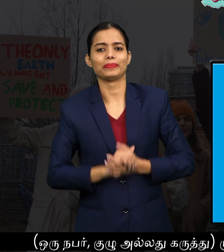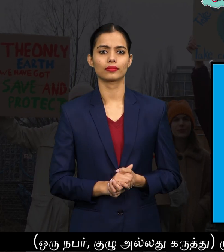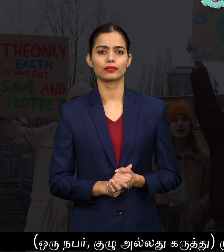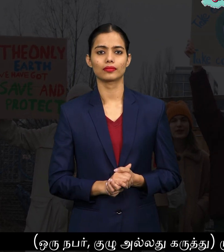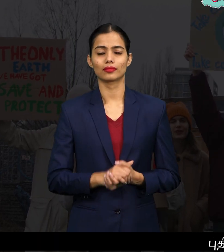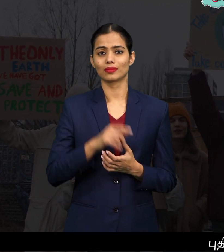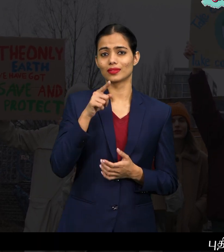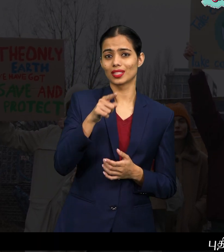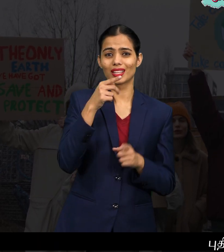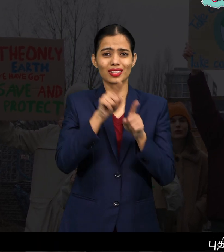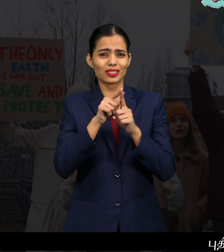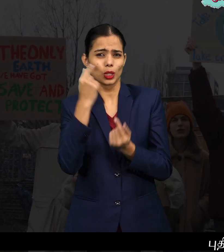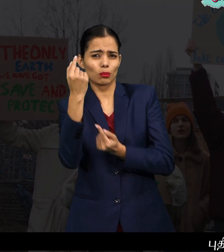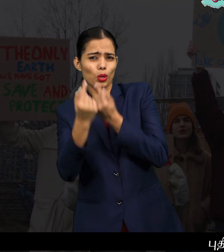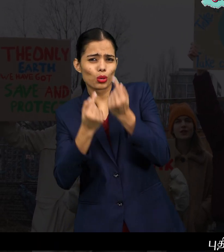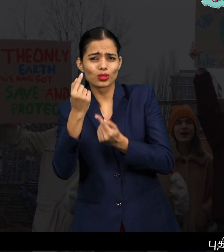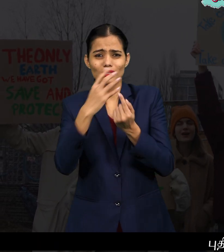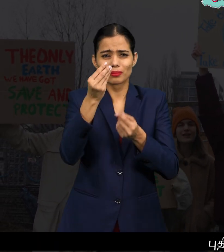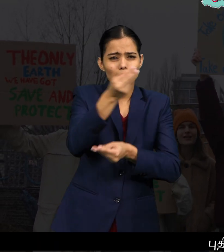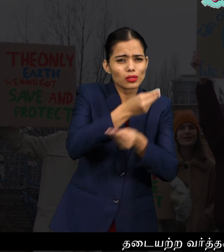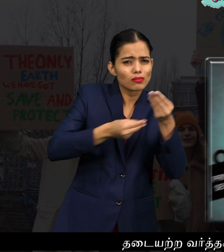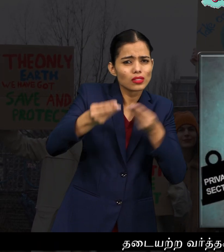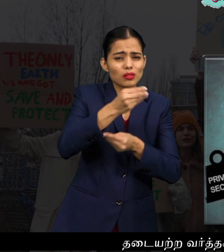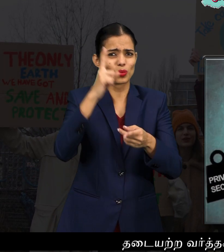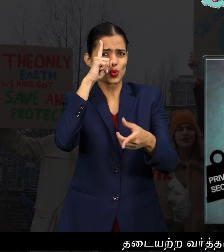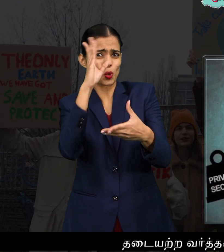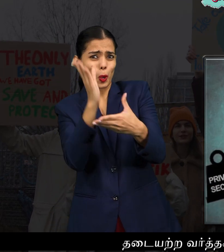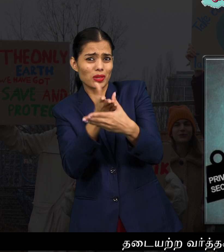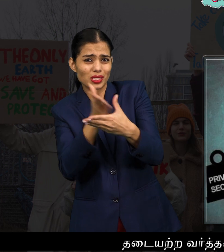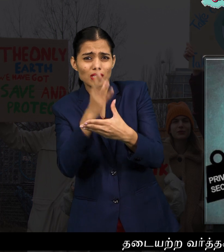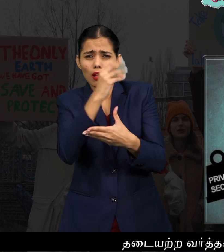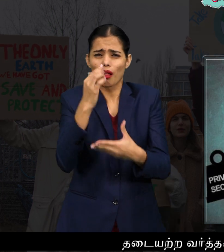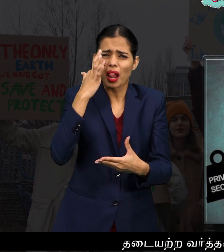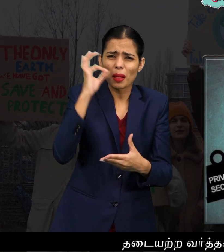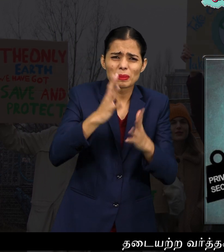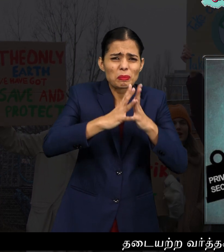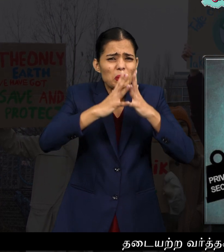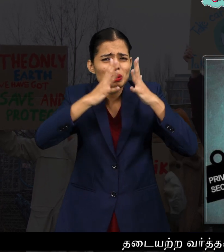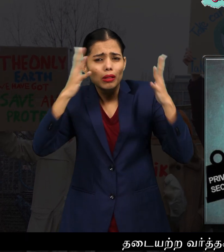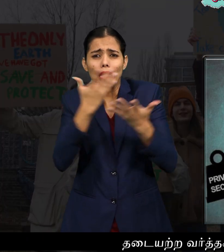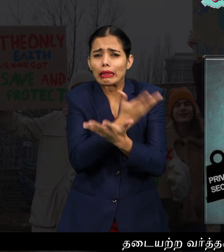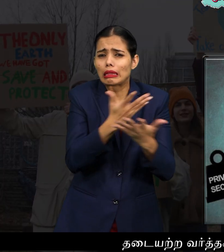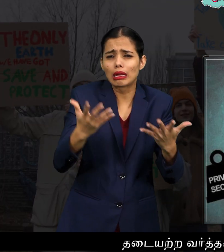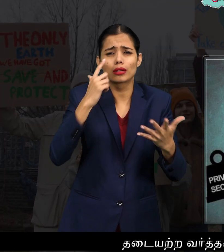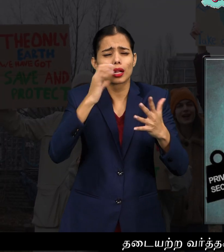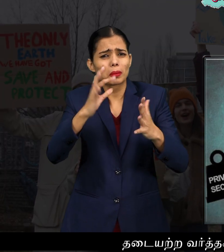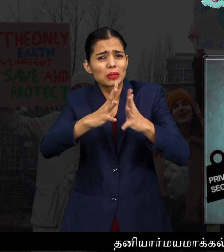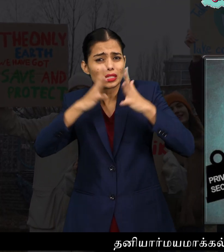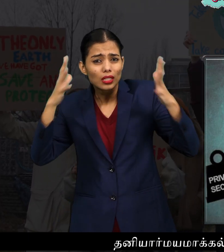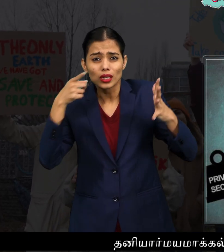கருதுதல். புதிய தாராளமயம், தடையற்ற வர்த்தகம், கட்டுப்பாட்டுகளை நீக்குதல்,